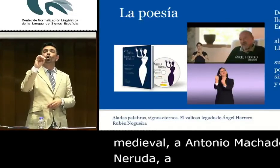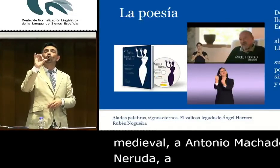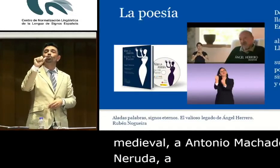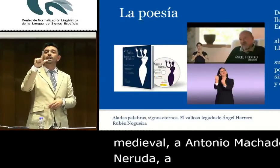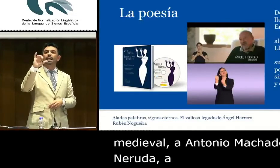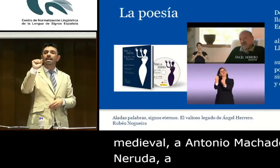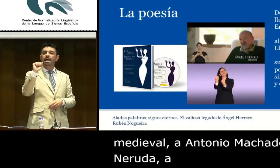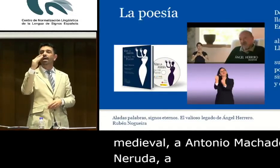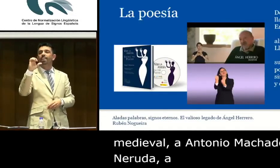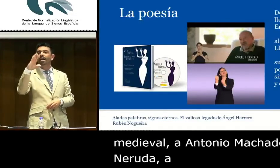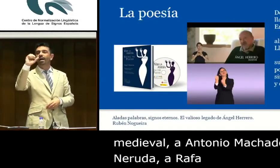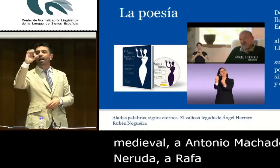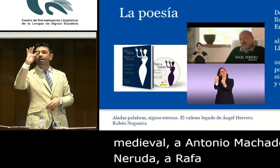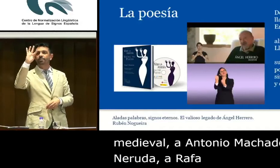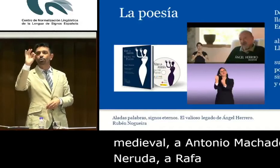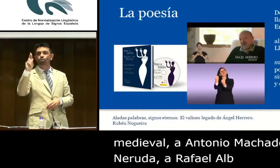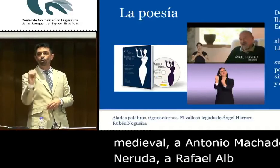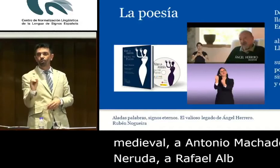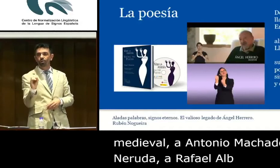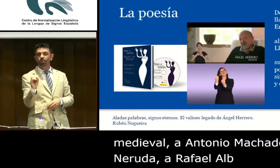a Rosalía de Castro,